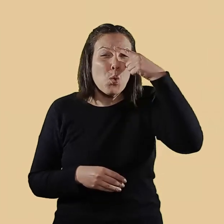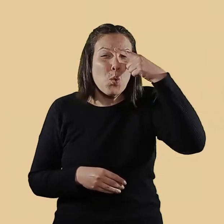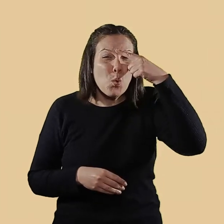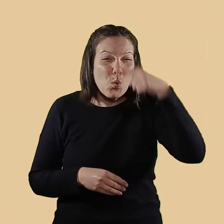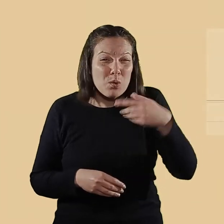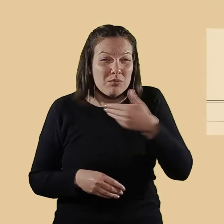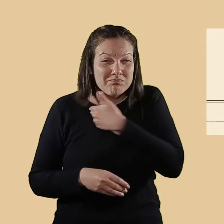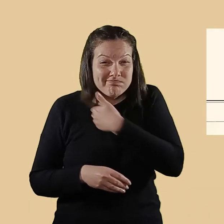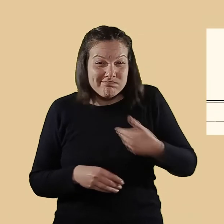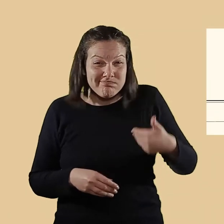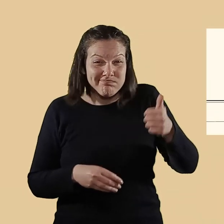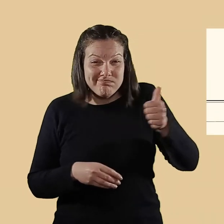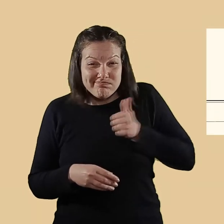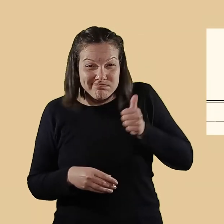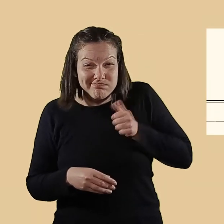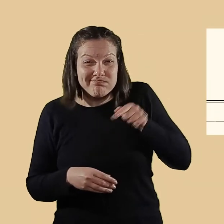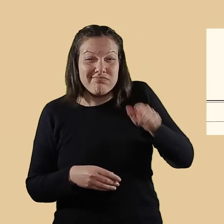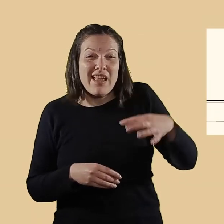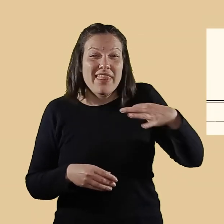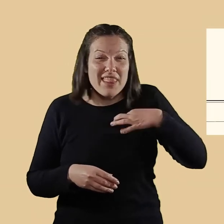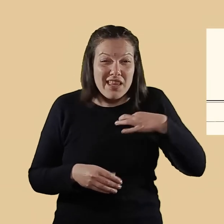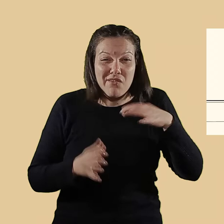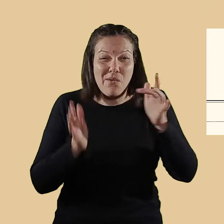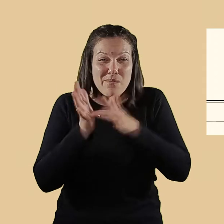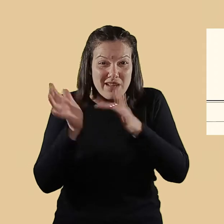Durante la última dictadura cívico-militar,